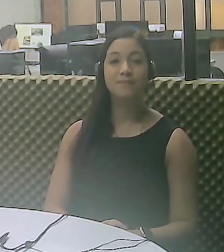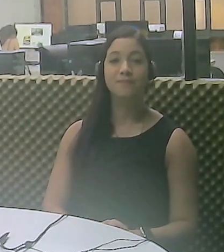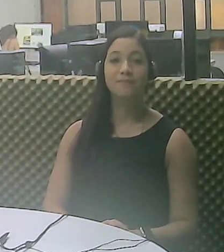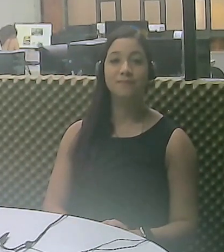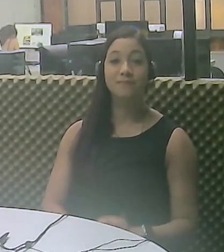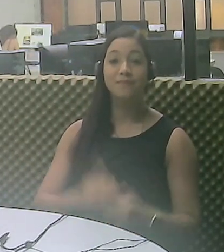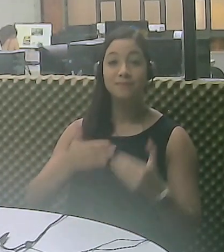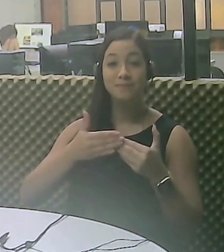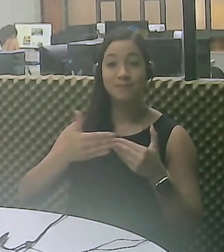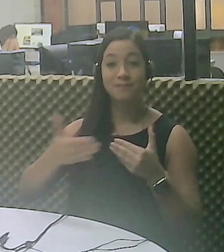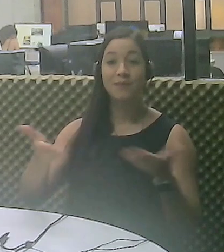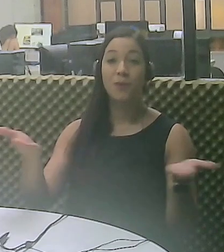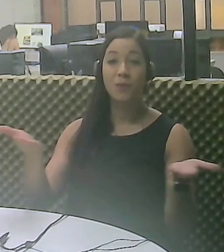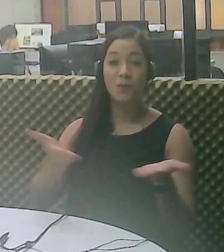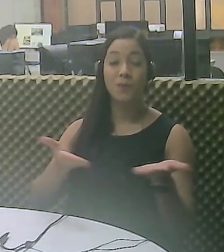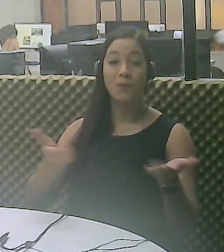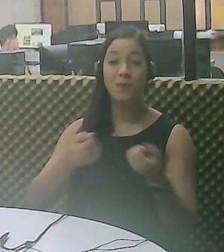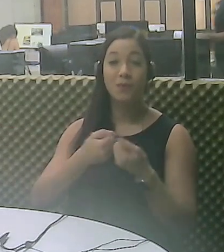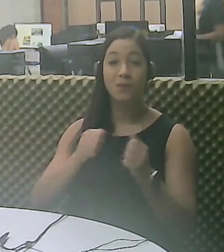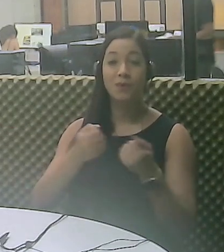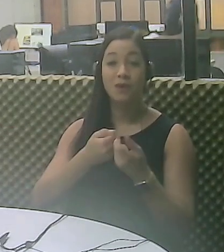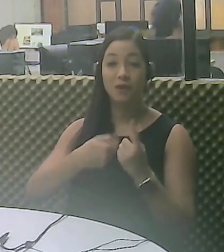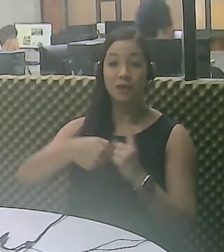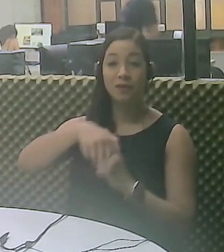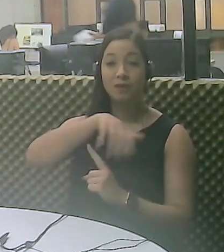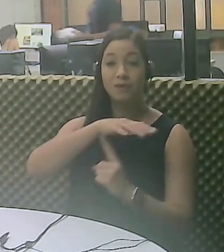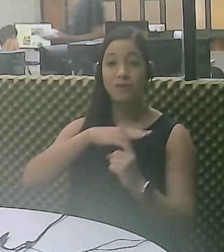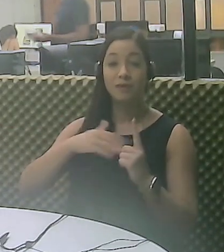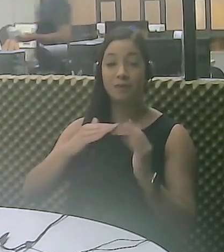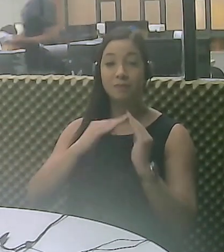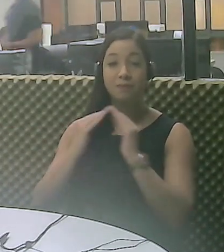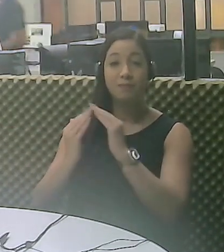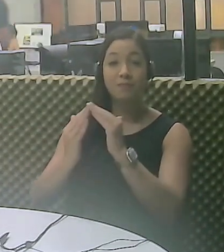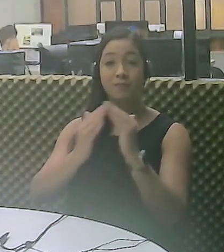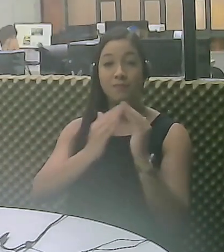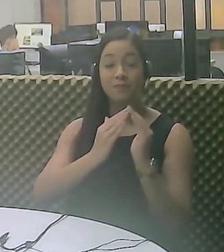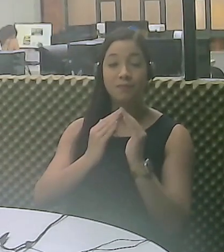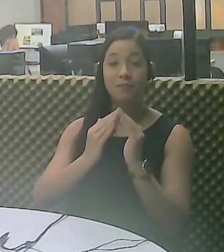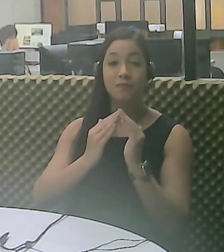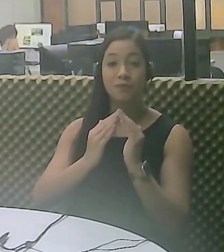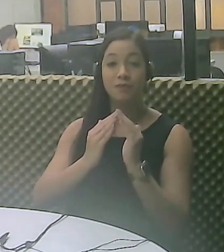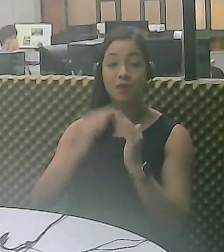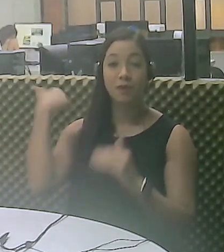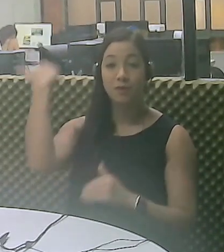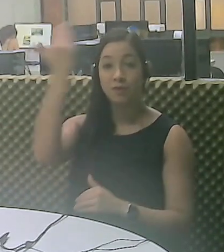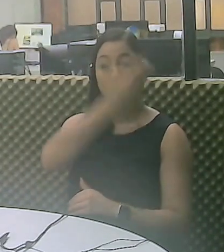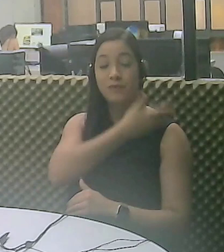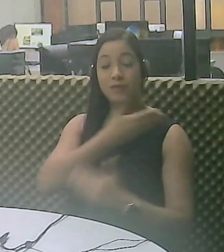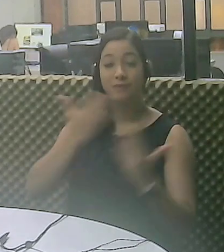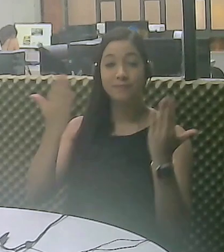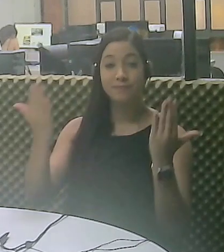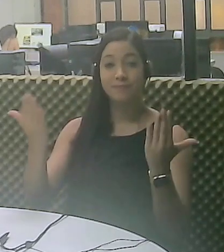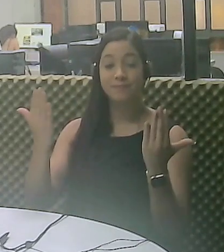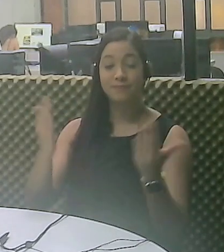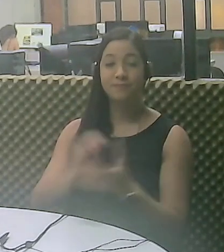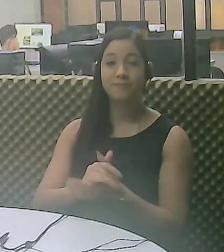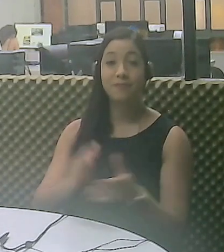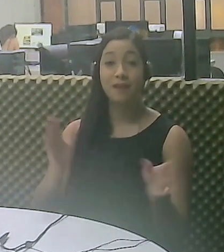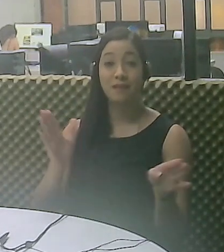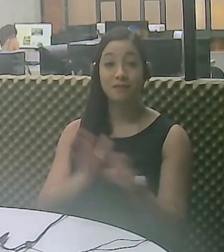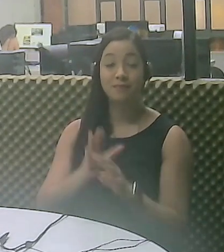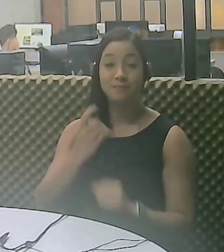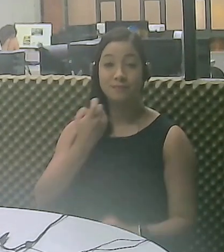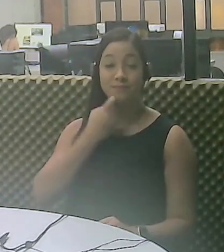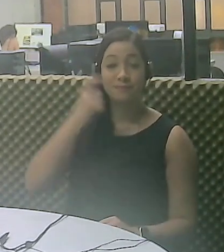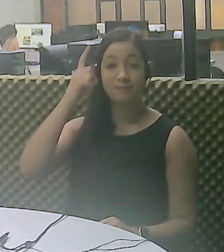A partir de hoje, o busão social atende moradores da região do bairro Nossa Senhora das Graças. Até